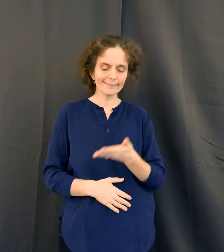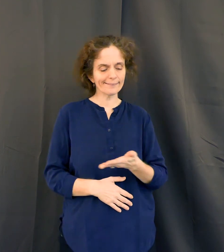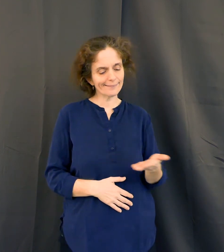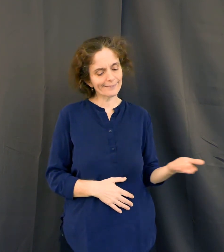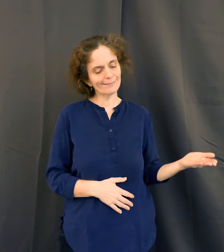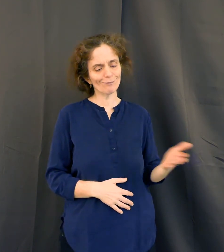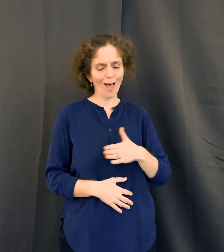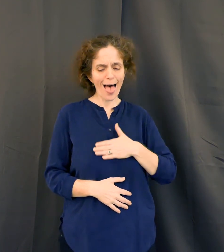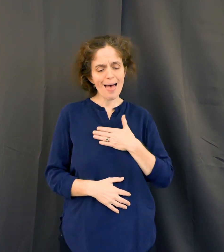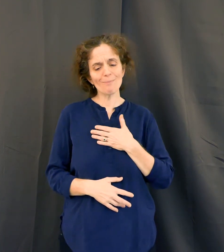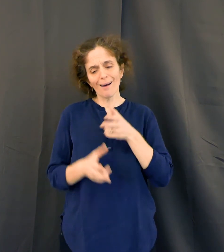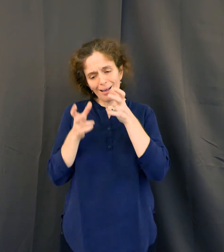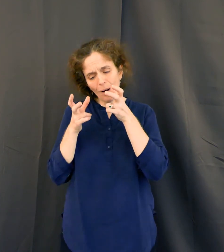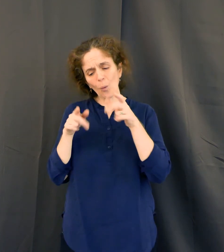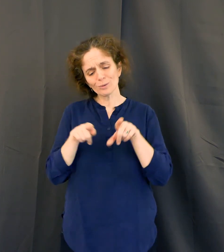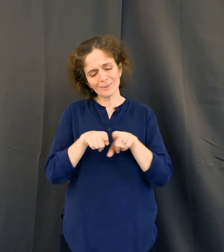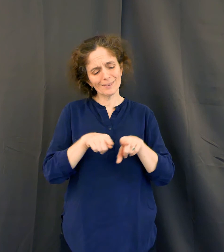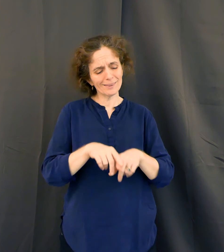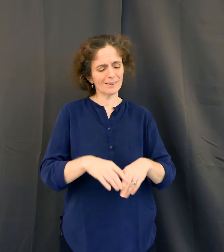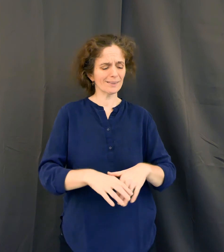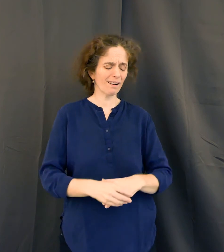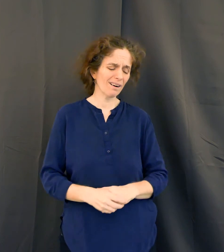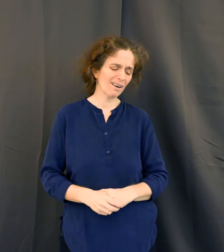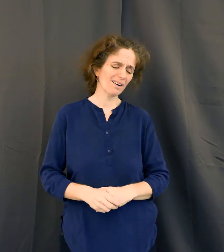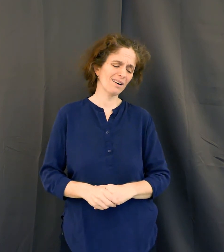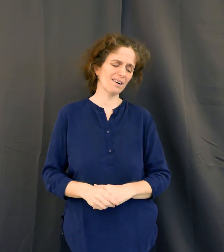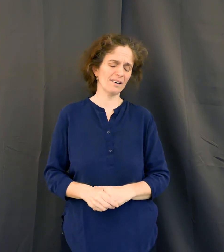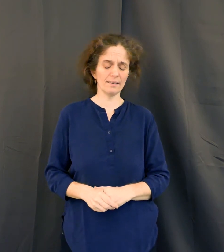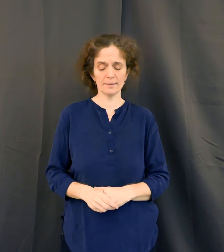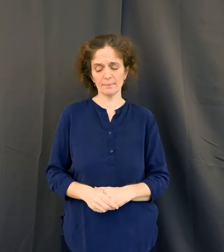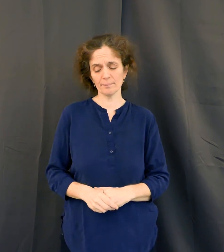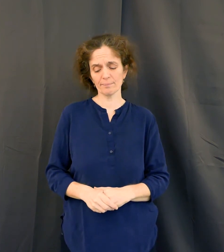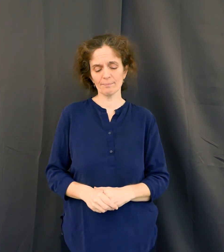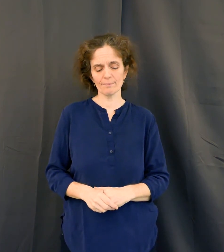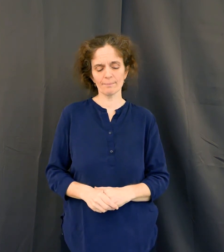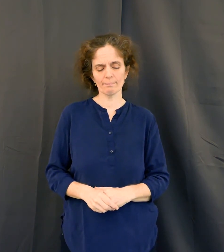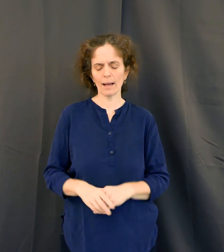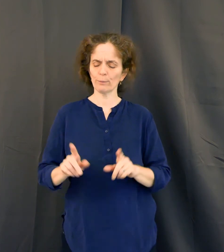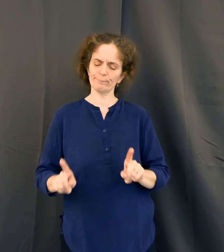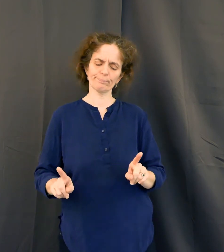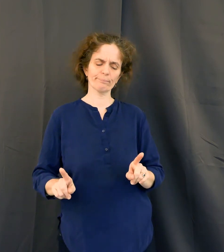Bon, je sais bien que vous aussi, vous avez envie de le voir comme tout le monde. Bon,